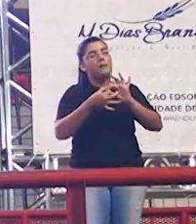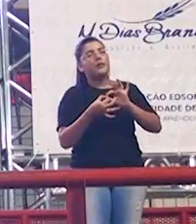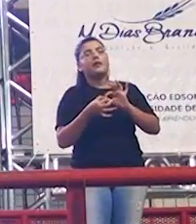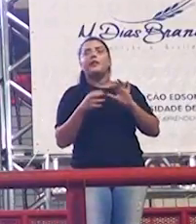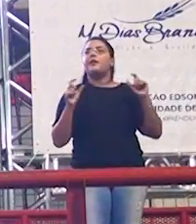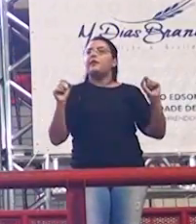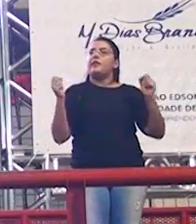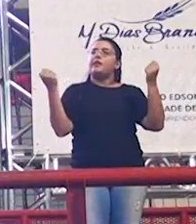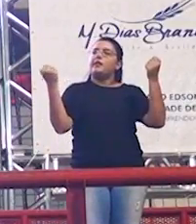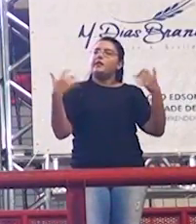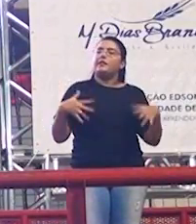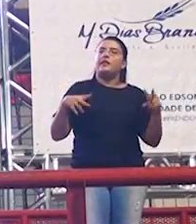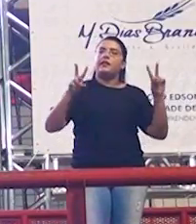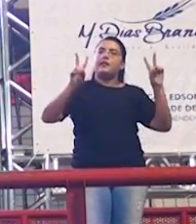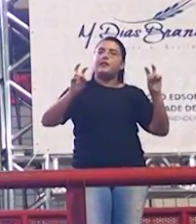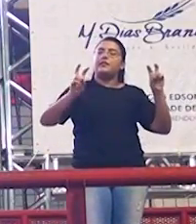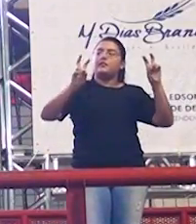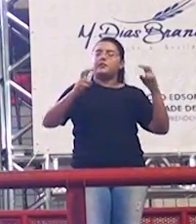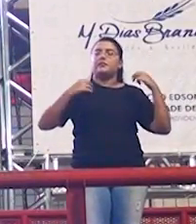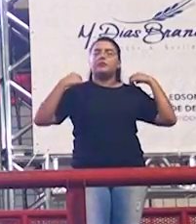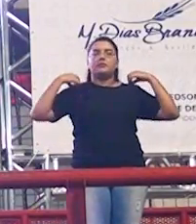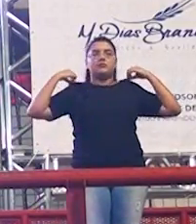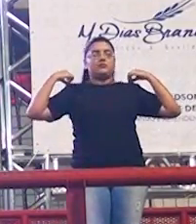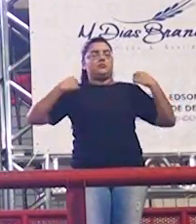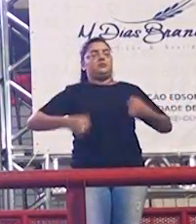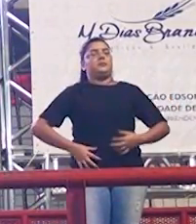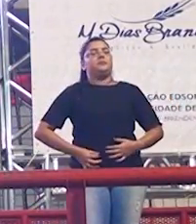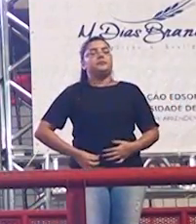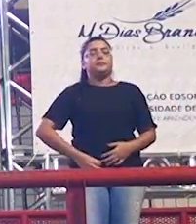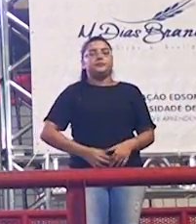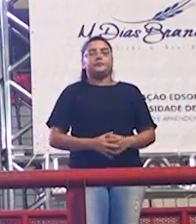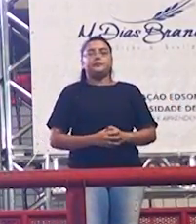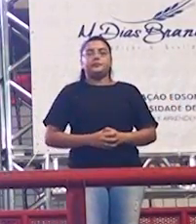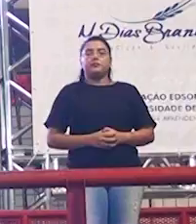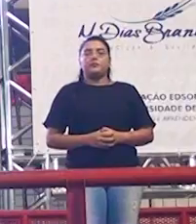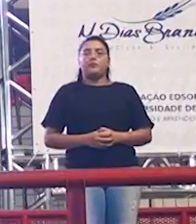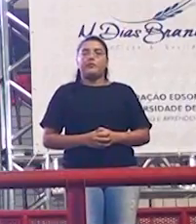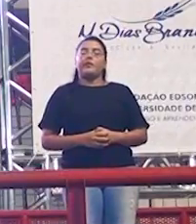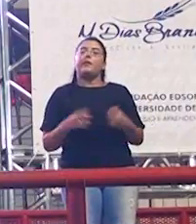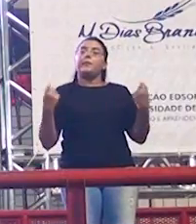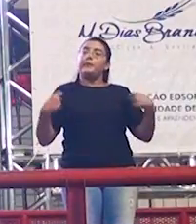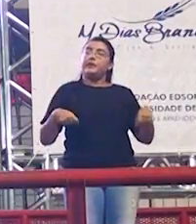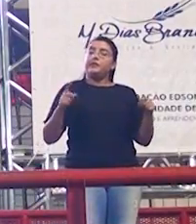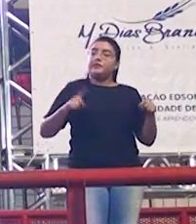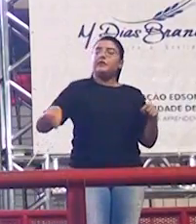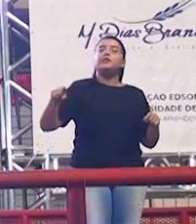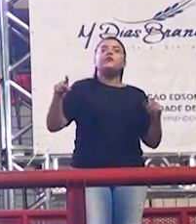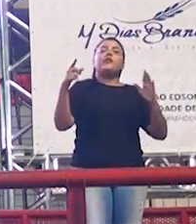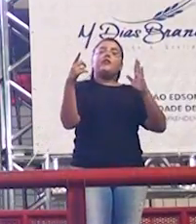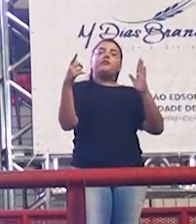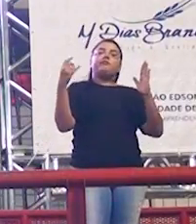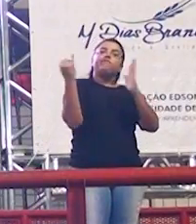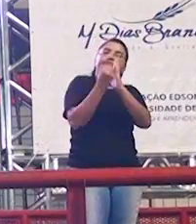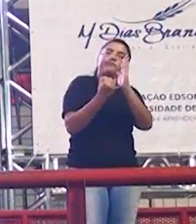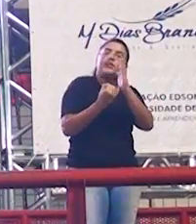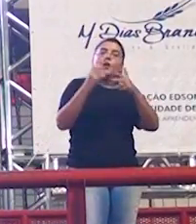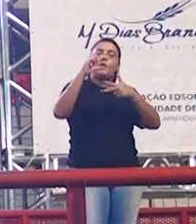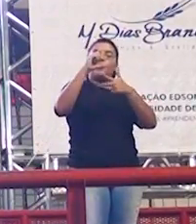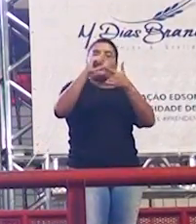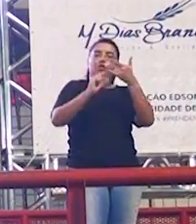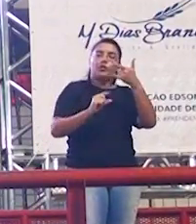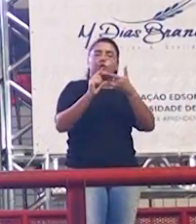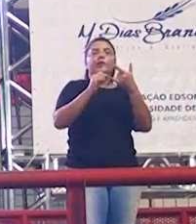para falar sobre um tema especial. Então é isso que a gente faz. Então, moçada, se inscreva lá,